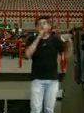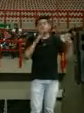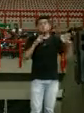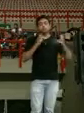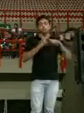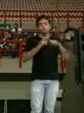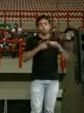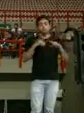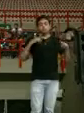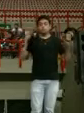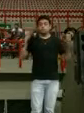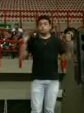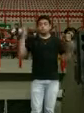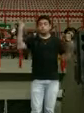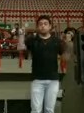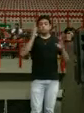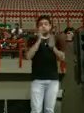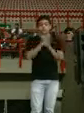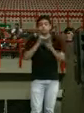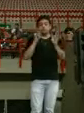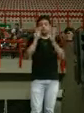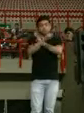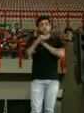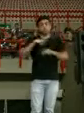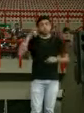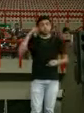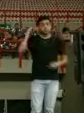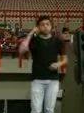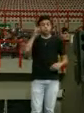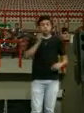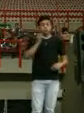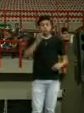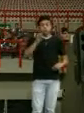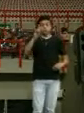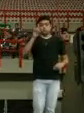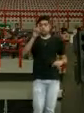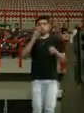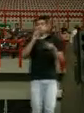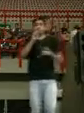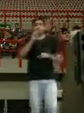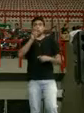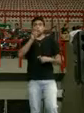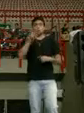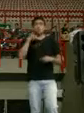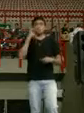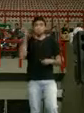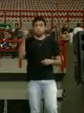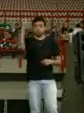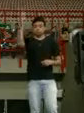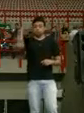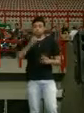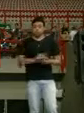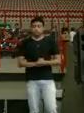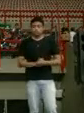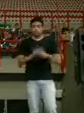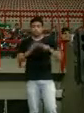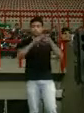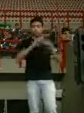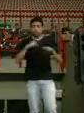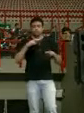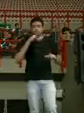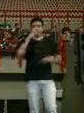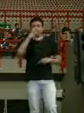F? A frequência? Porque a questão que é um som o quê? Agudo. E agudo é alta frequência. Portanto,